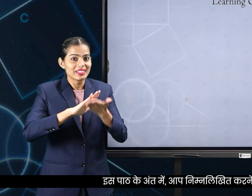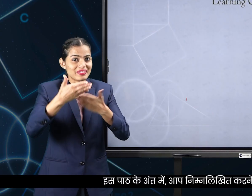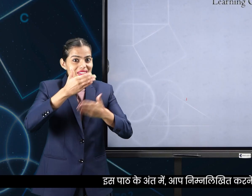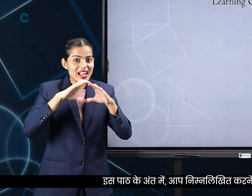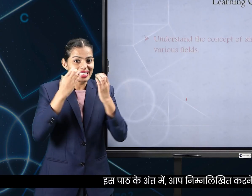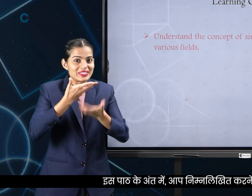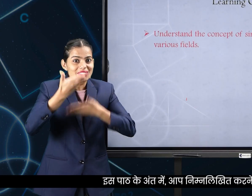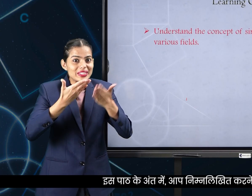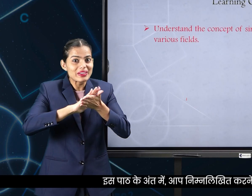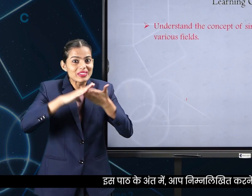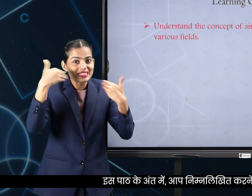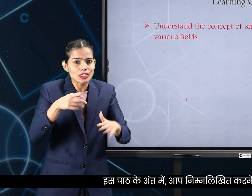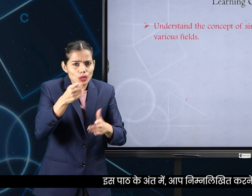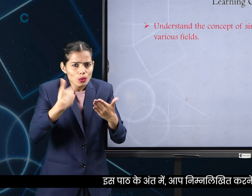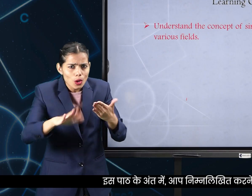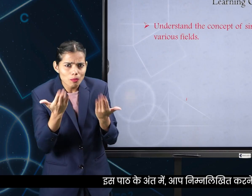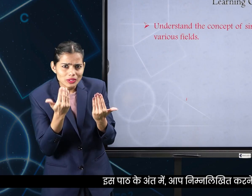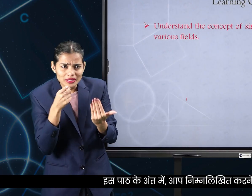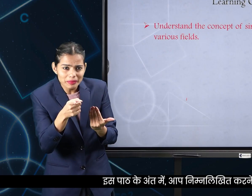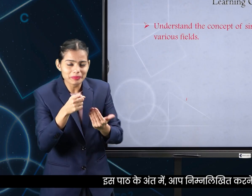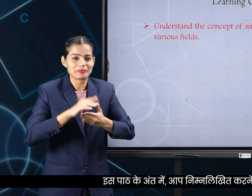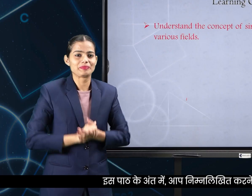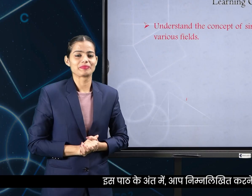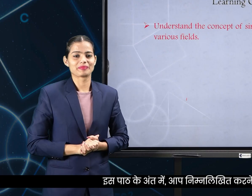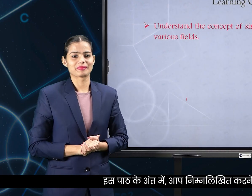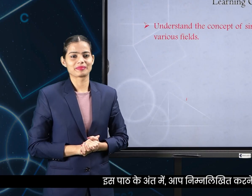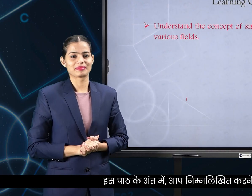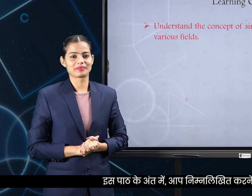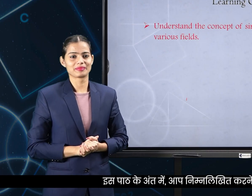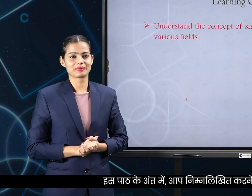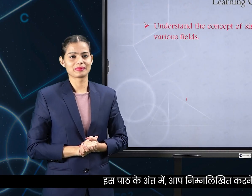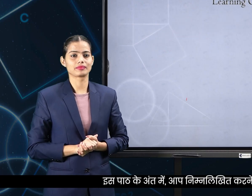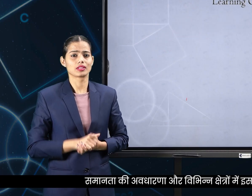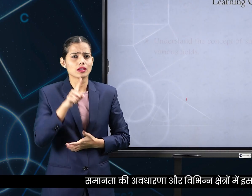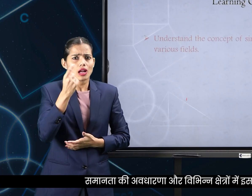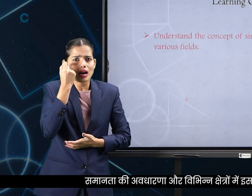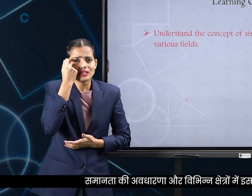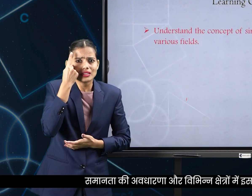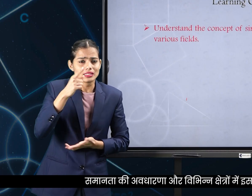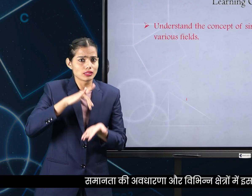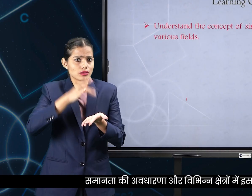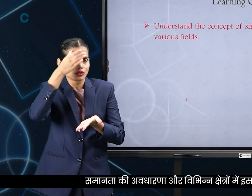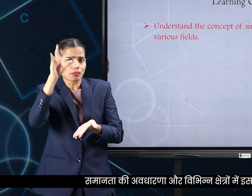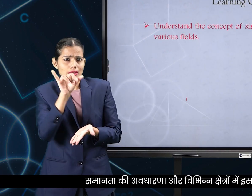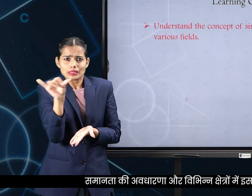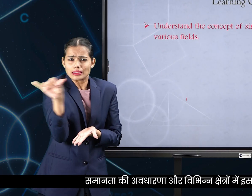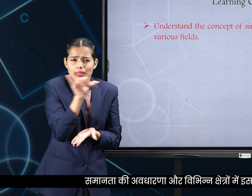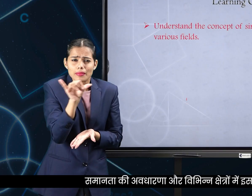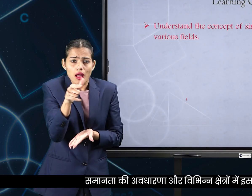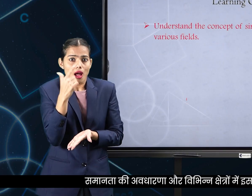इस पाठ के अंत में आप निम्नलिखित करने में सक्षम होंगे: समानता की अवधारणा और विभिन्न